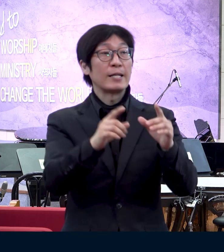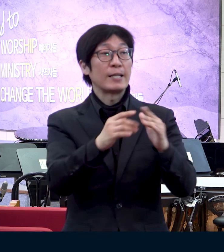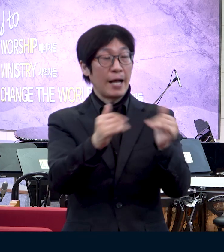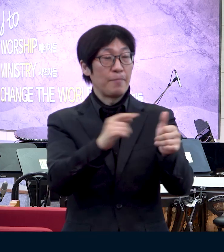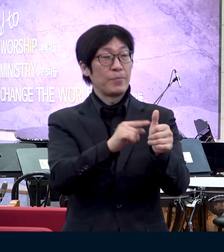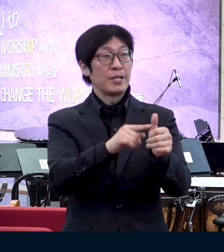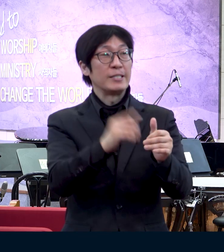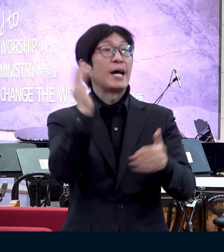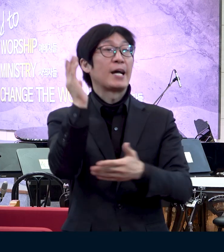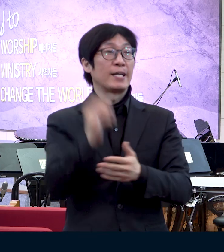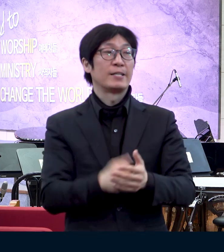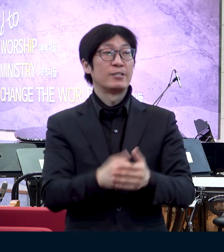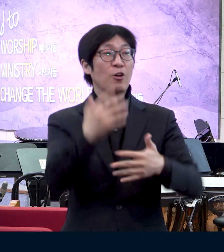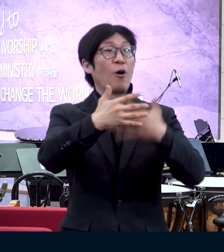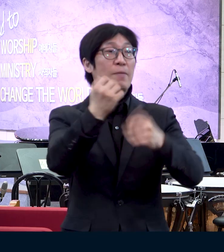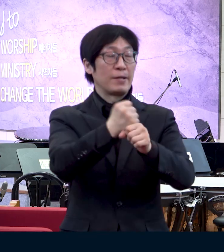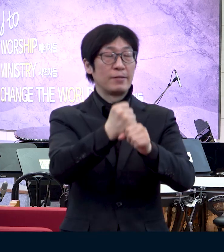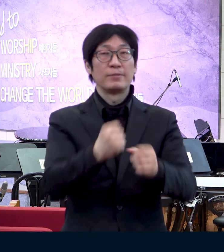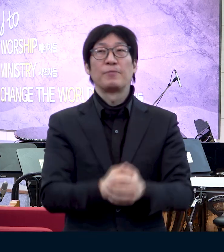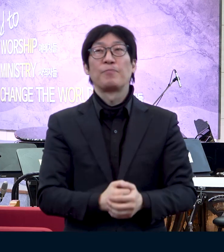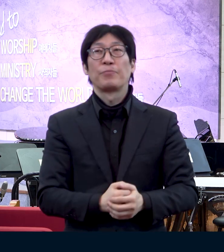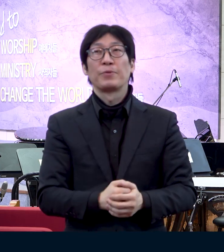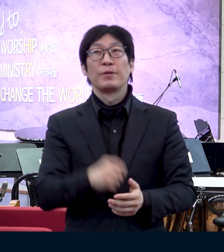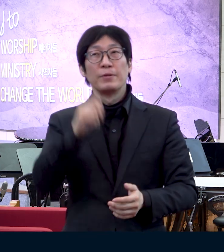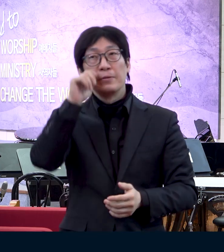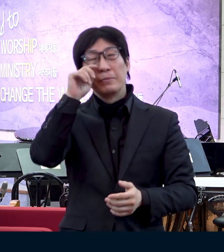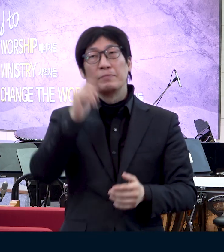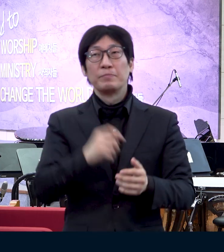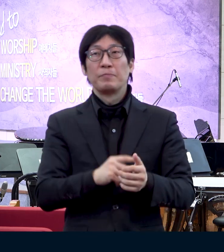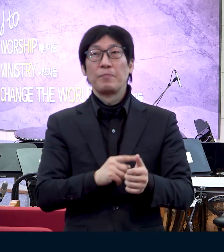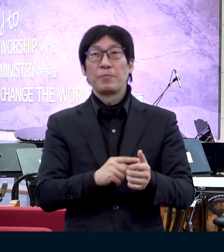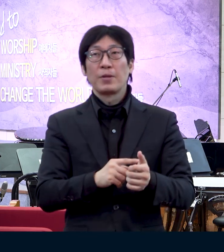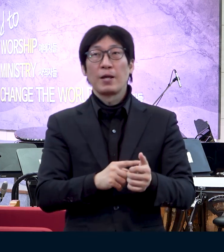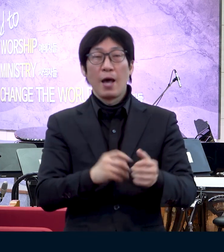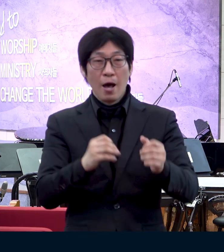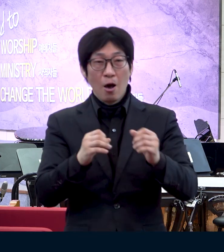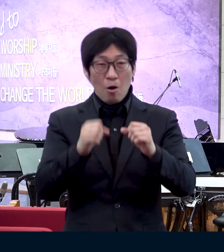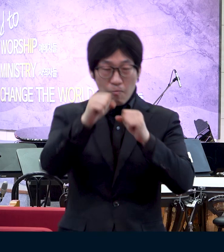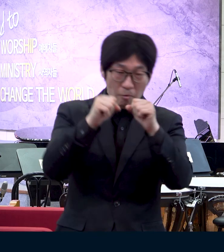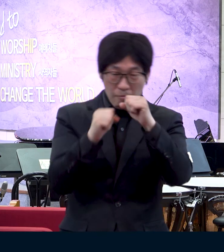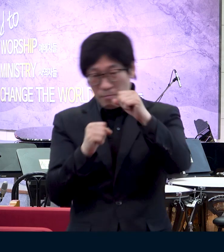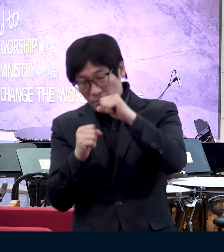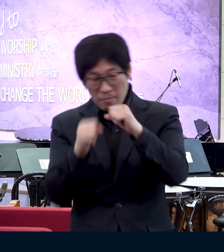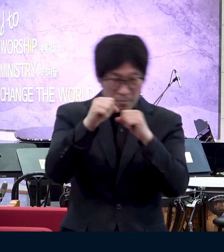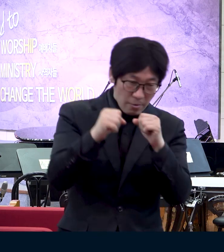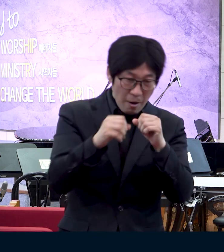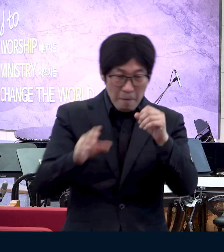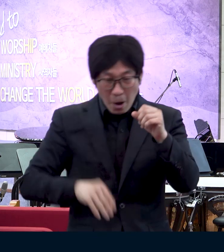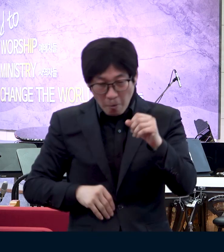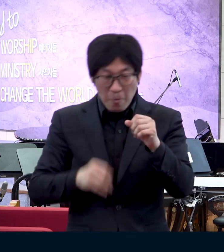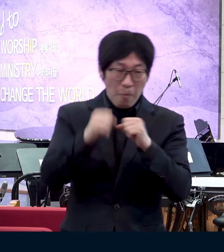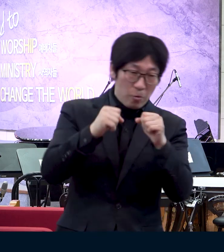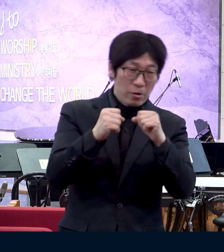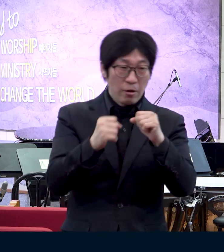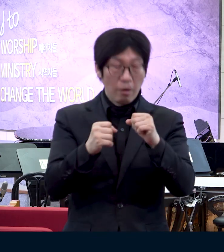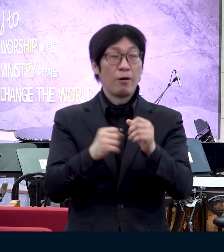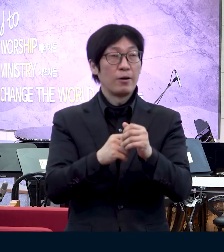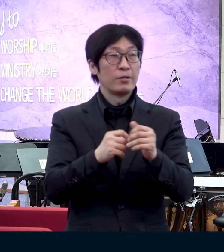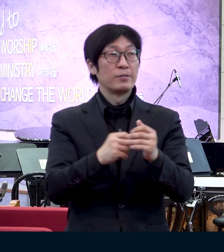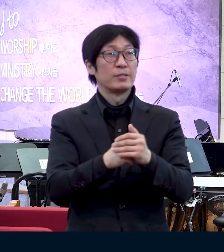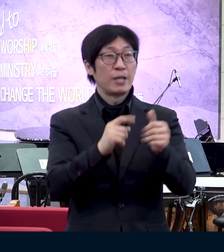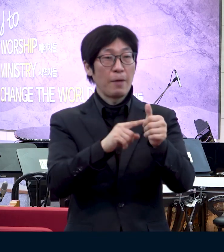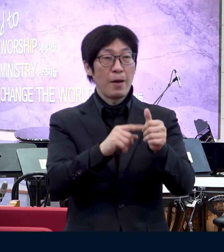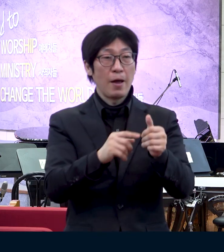이 영화에서 은혜 받은 것이 어디냐? 물론 볼 때는 이 영화는요, 복서 이야기고 헝그리 복서고